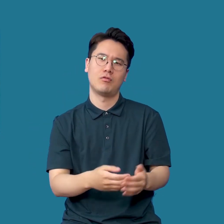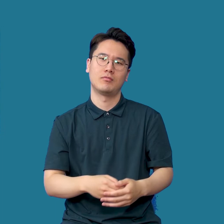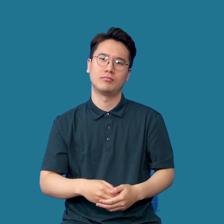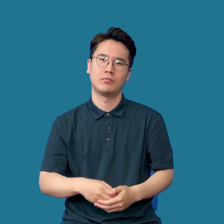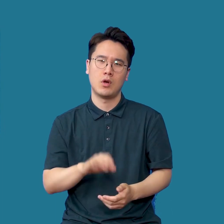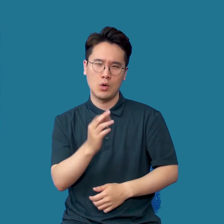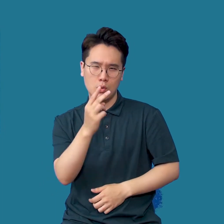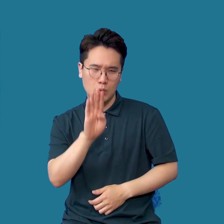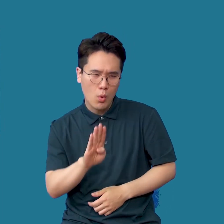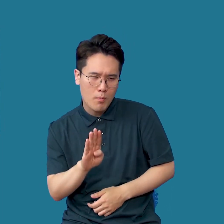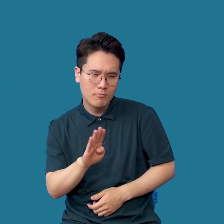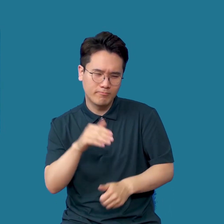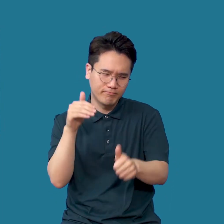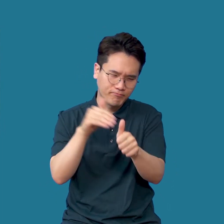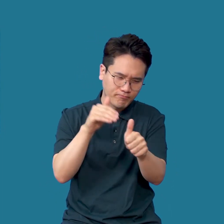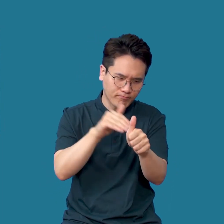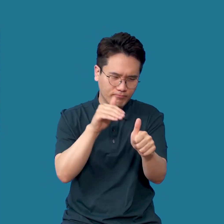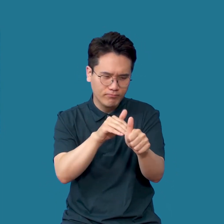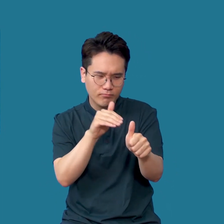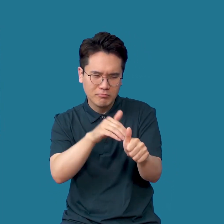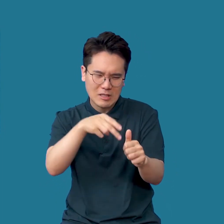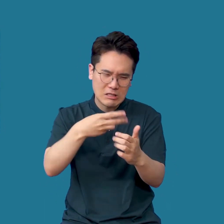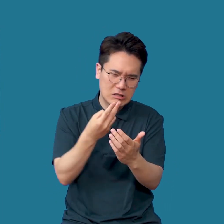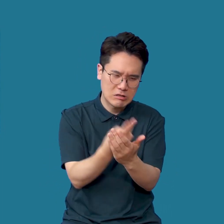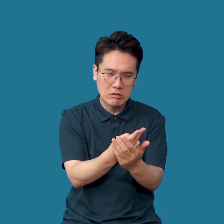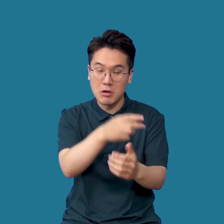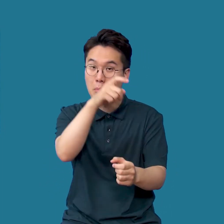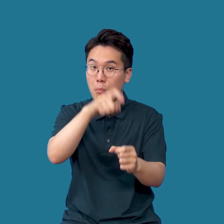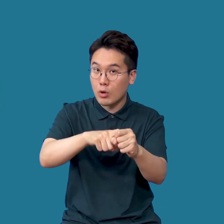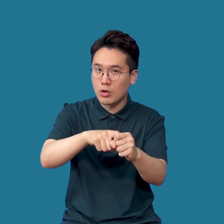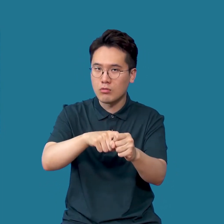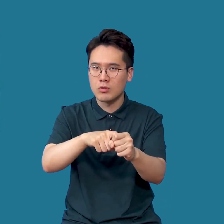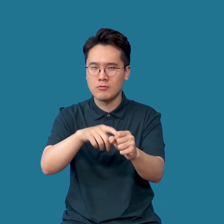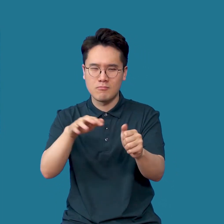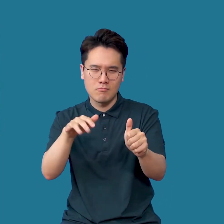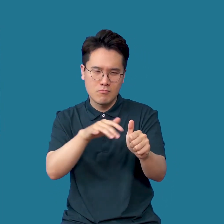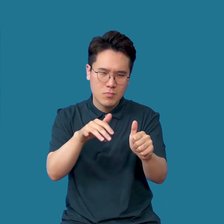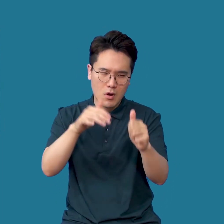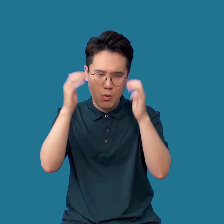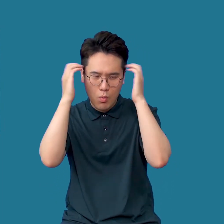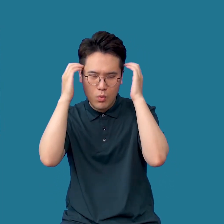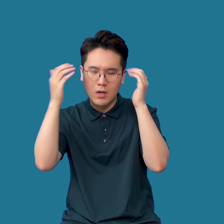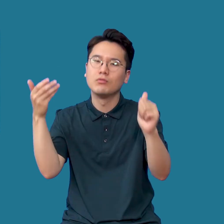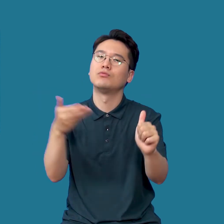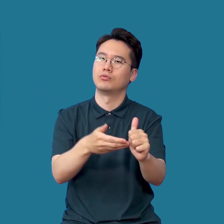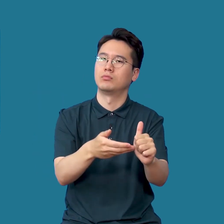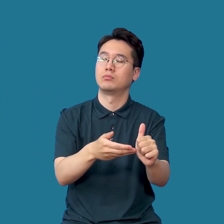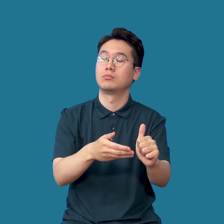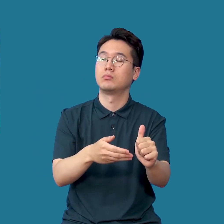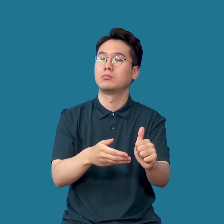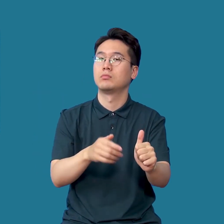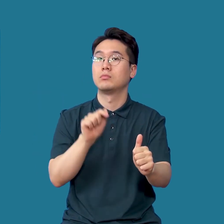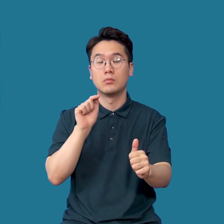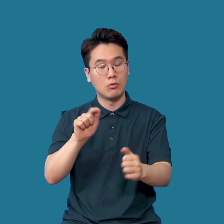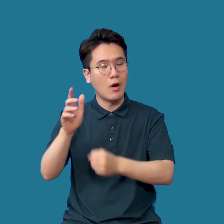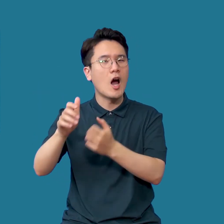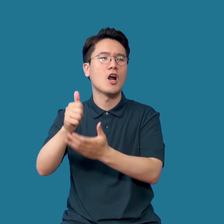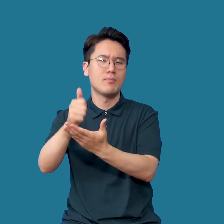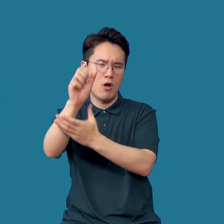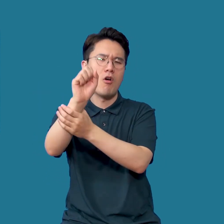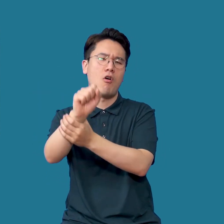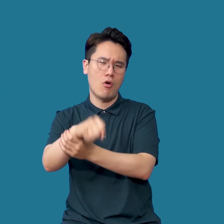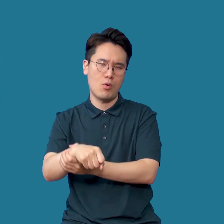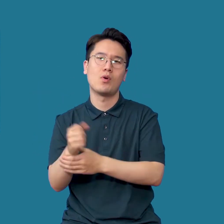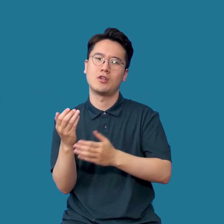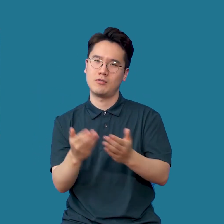위해서 마귀가 주는 고난이었습니다. 그 고난을 하나님이 허용하셨습니다.